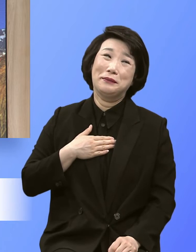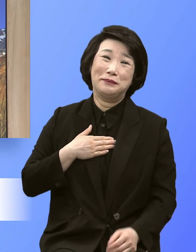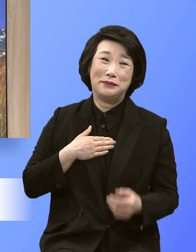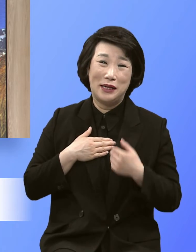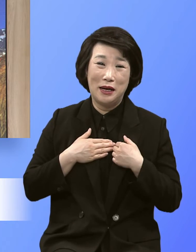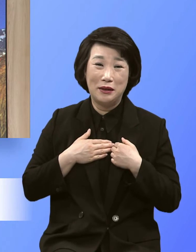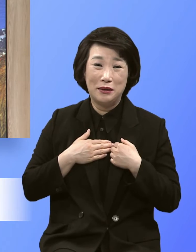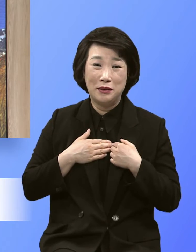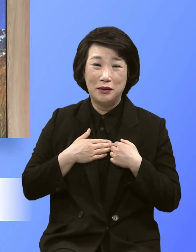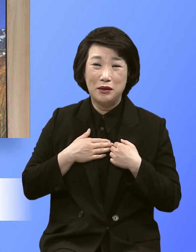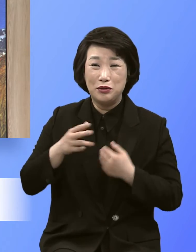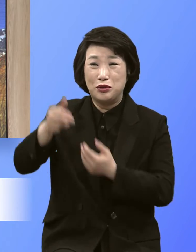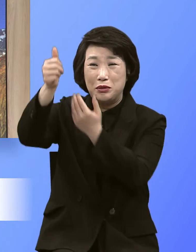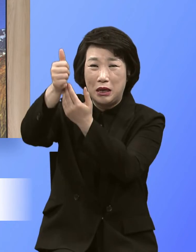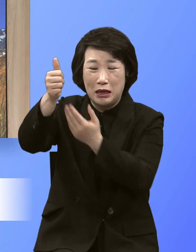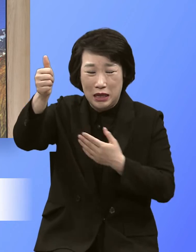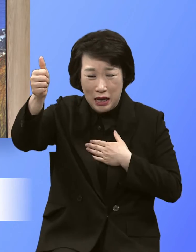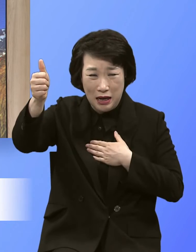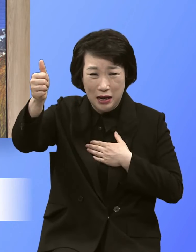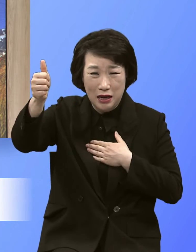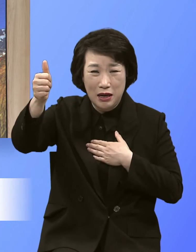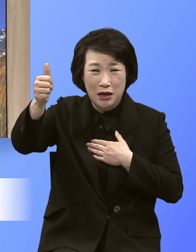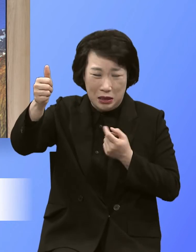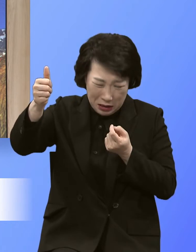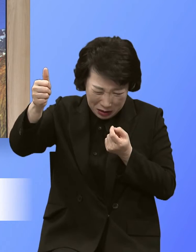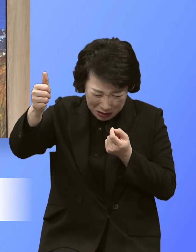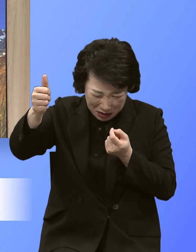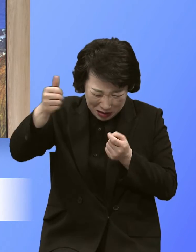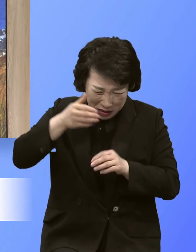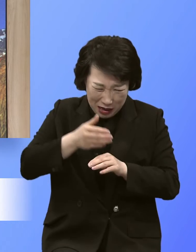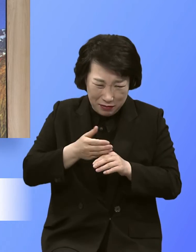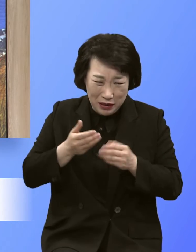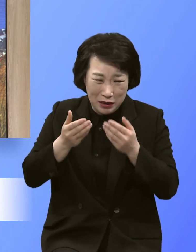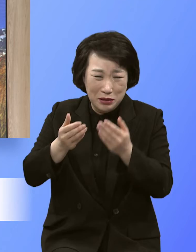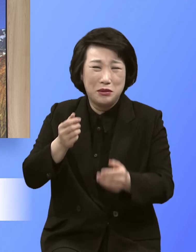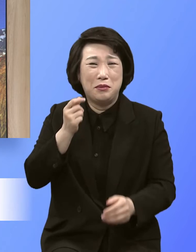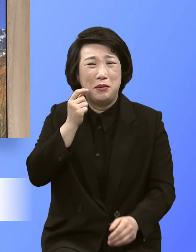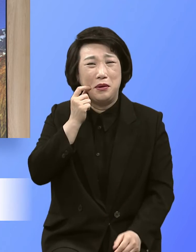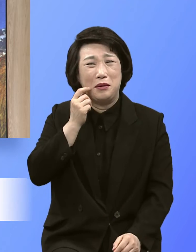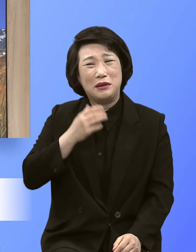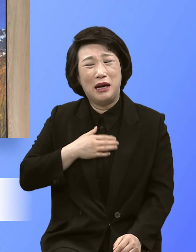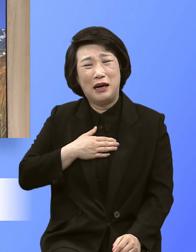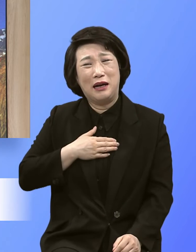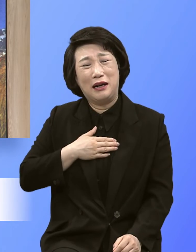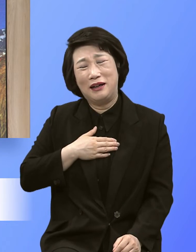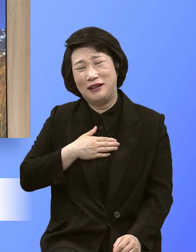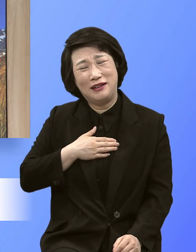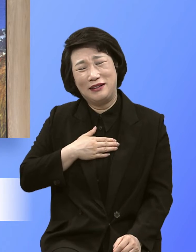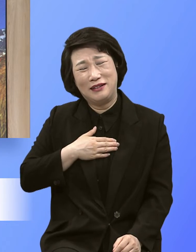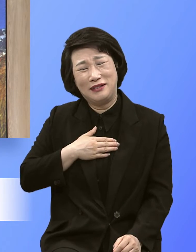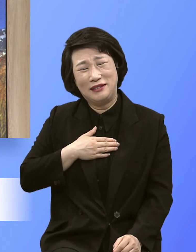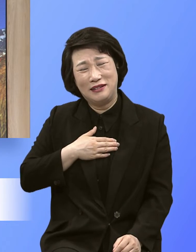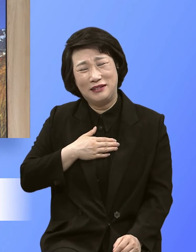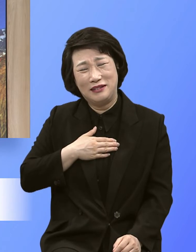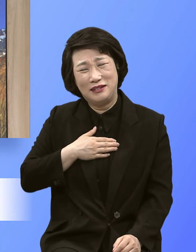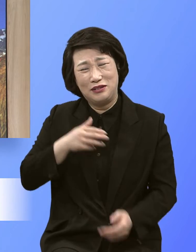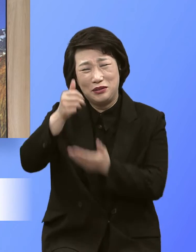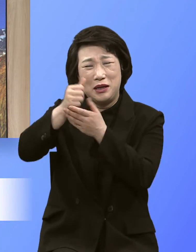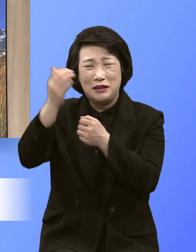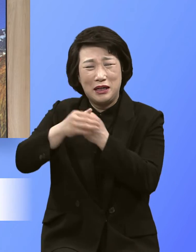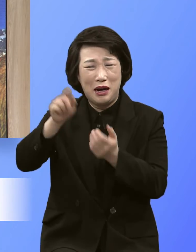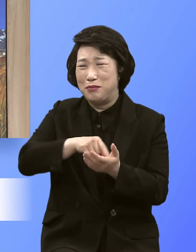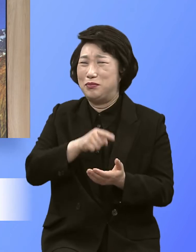나는 주님 앞에 티끌만큼도 고마움의 표현을 들고 주님을 만날 수 없다.